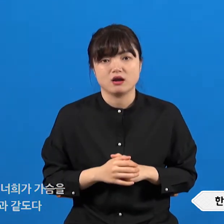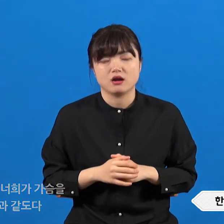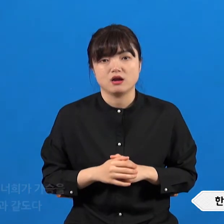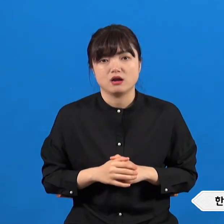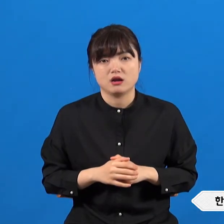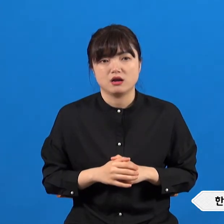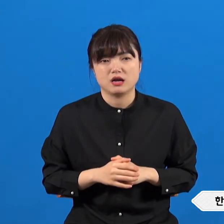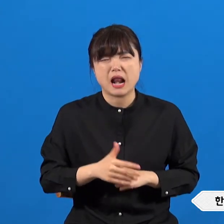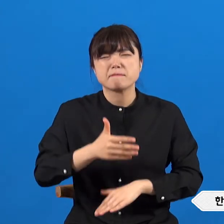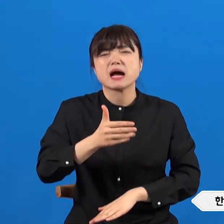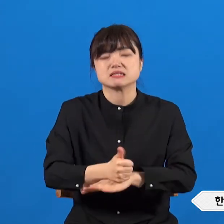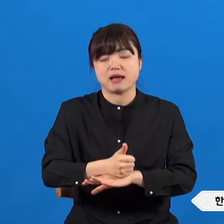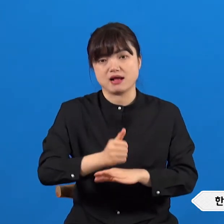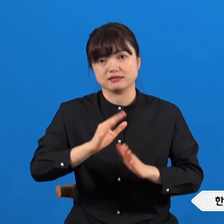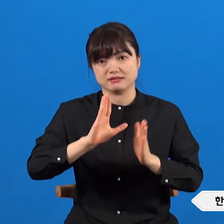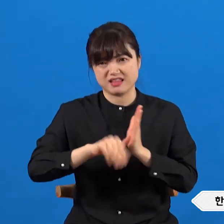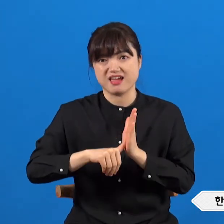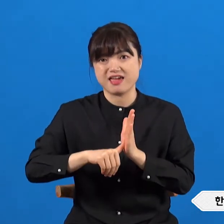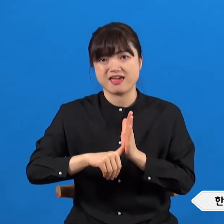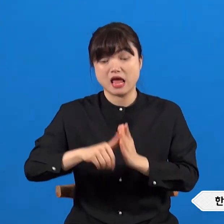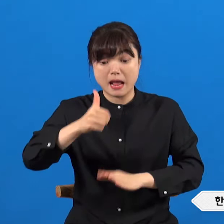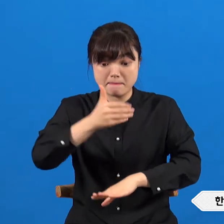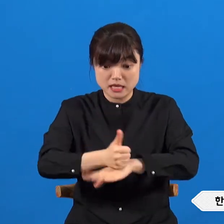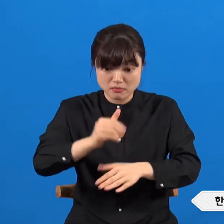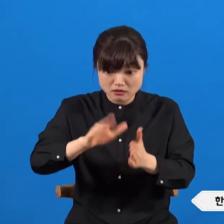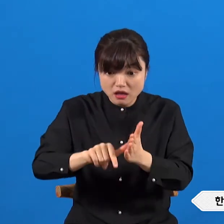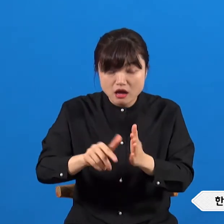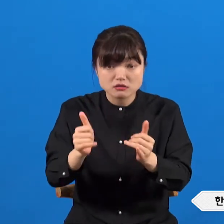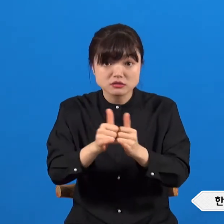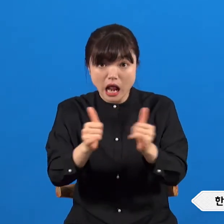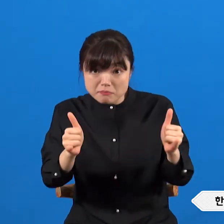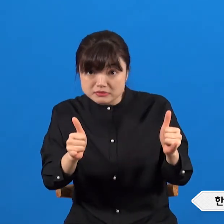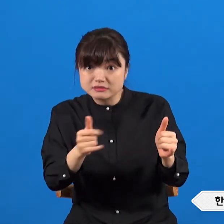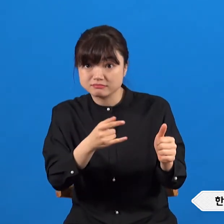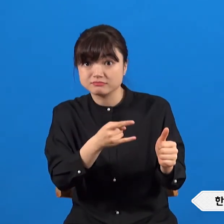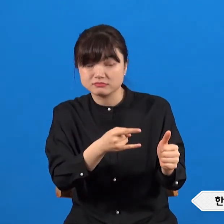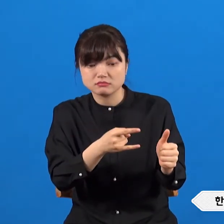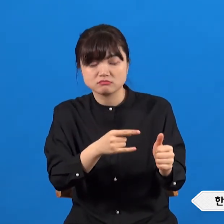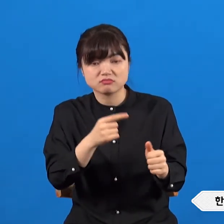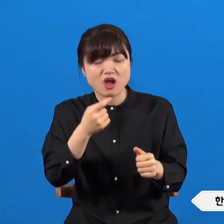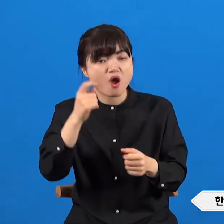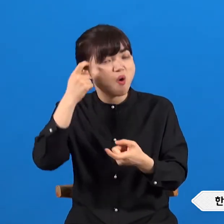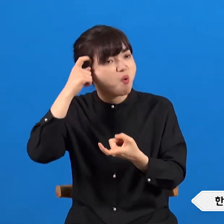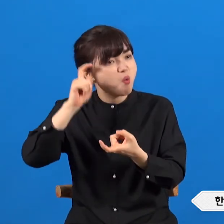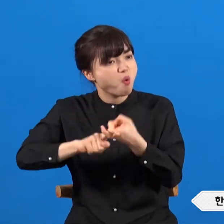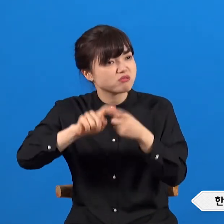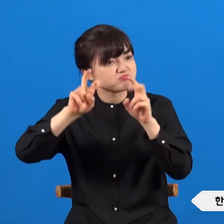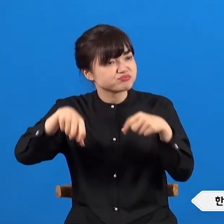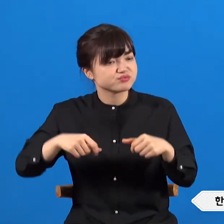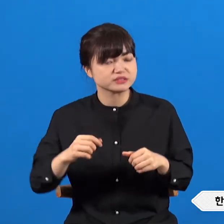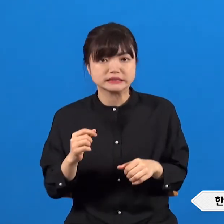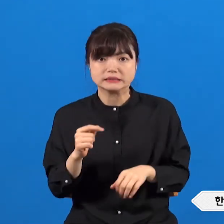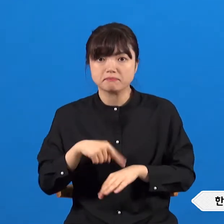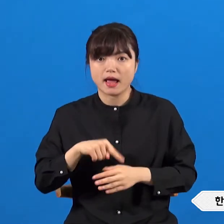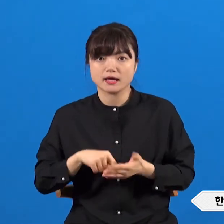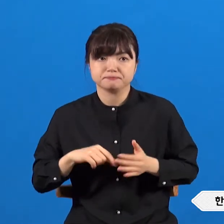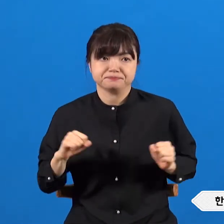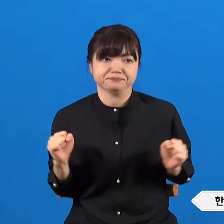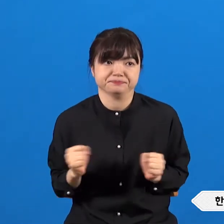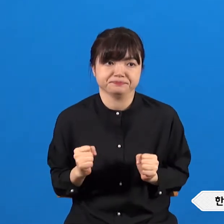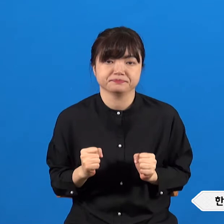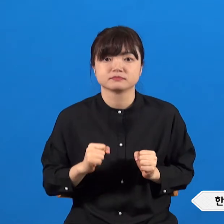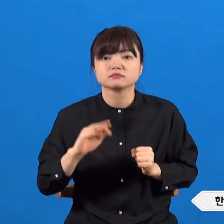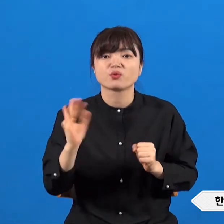이게 이제 말세지요. 말세가 되면 사람들이 무관심과 냉담함에 사로잡힐